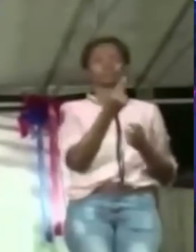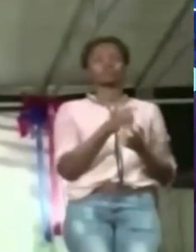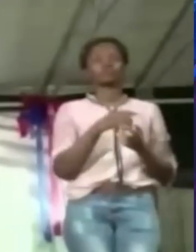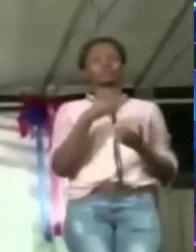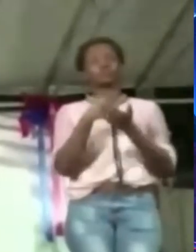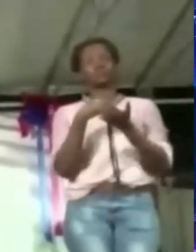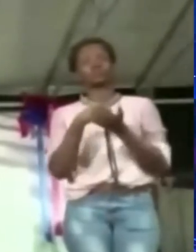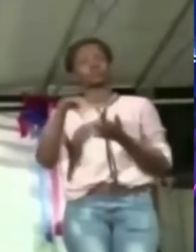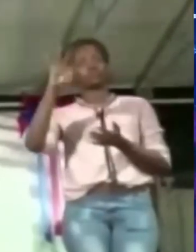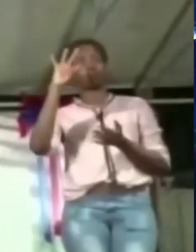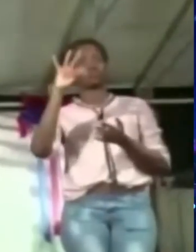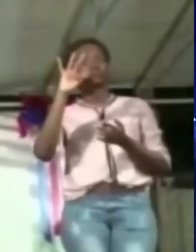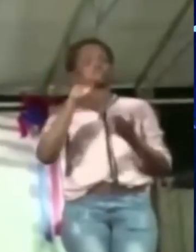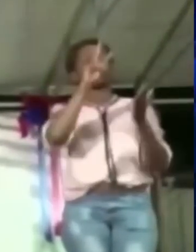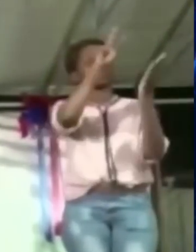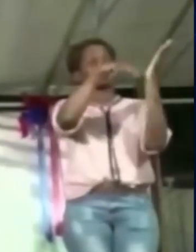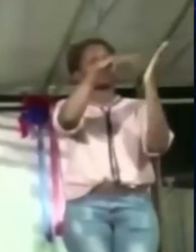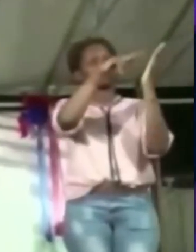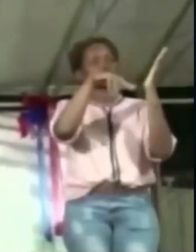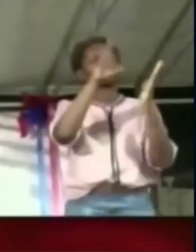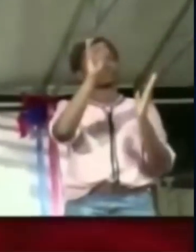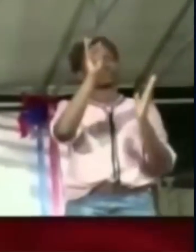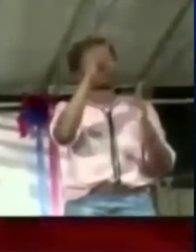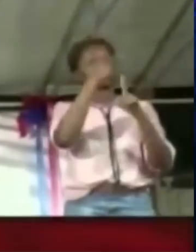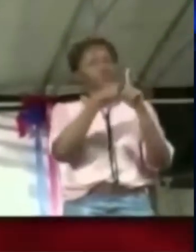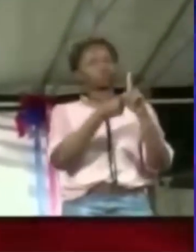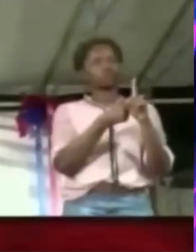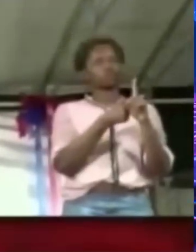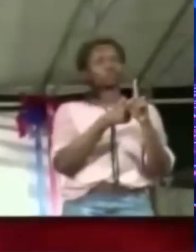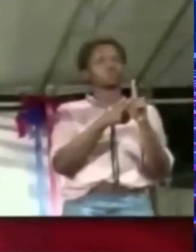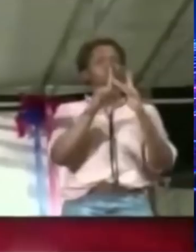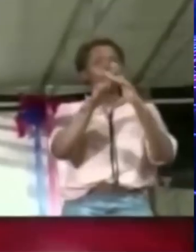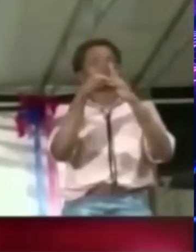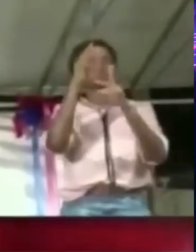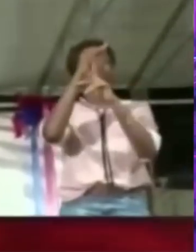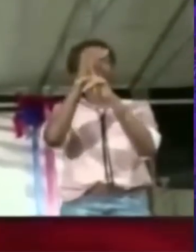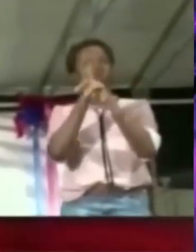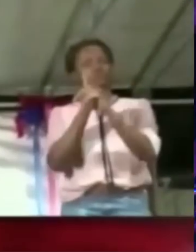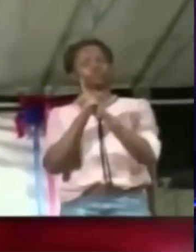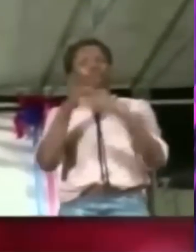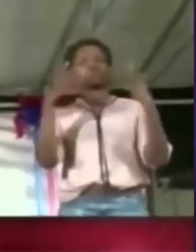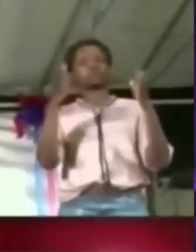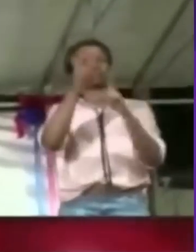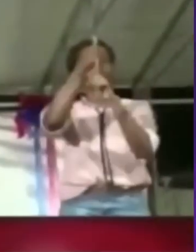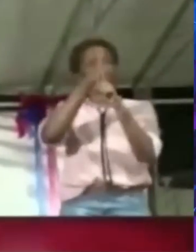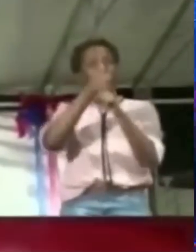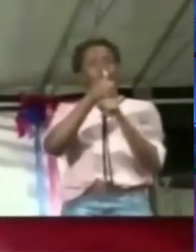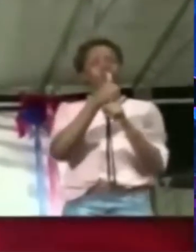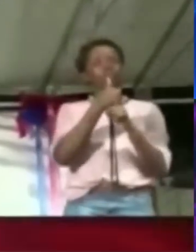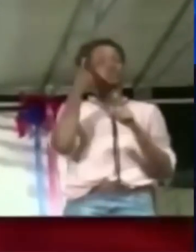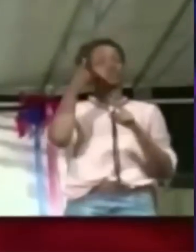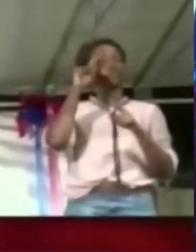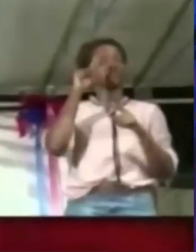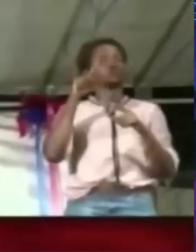L'argent joint, étude là en 6 mois. La commence en mars, la fini en août. Et pour appel de fait,